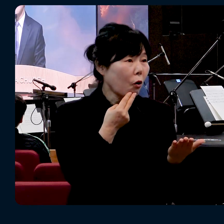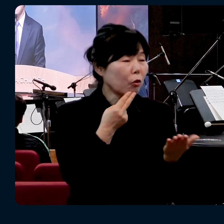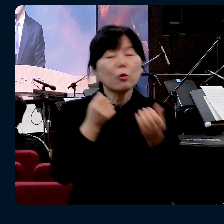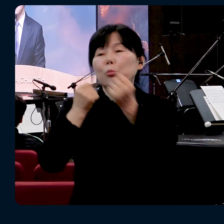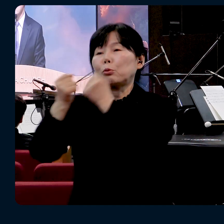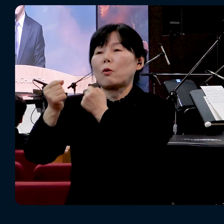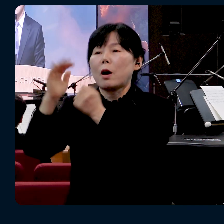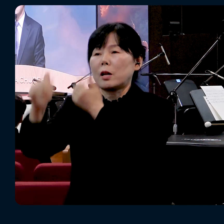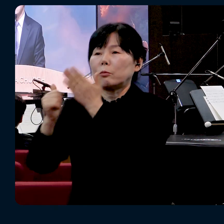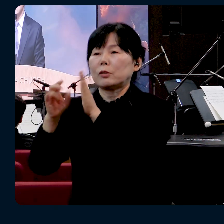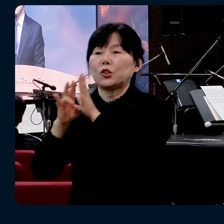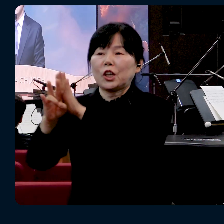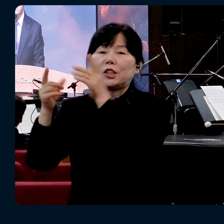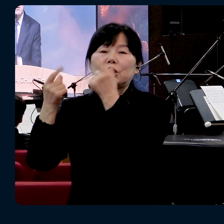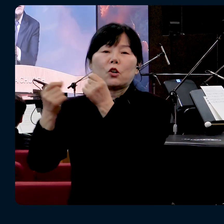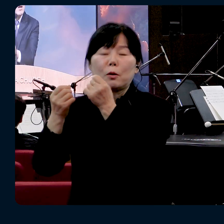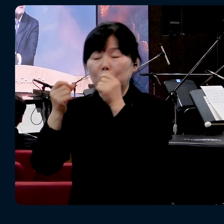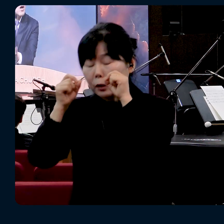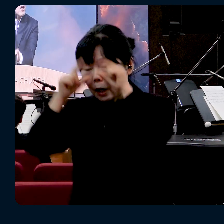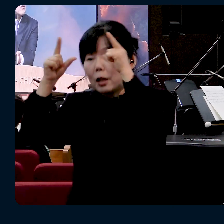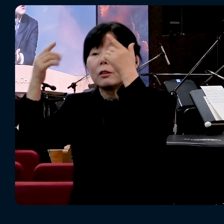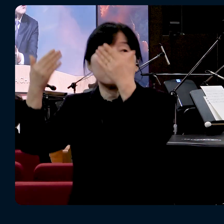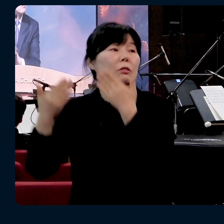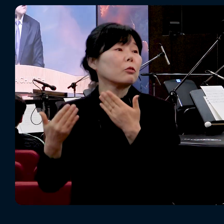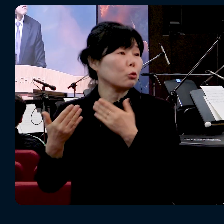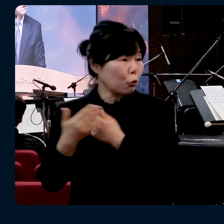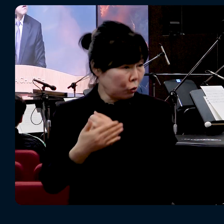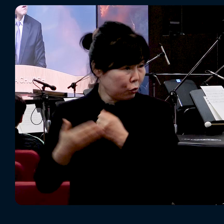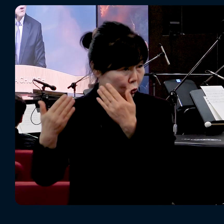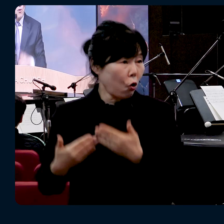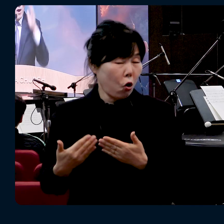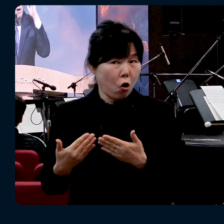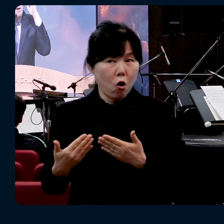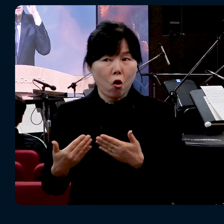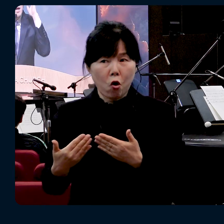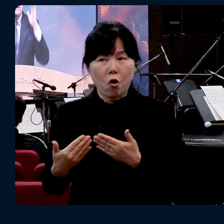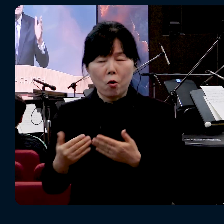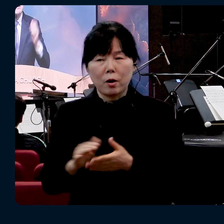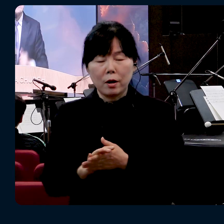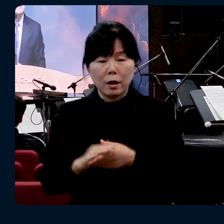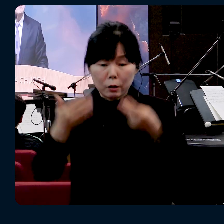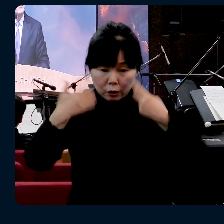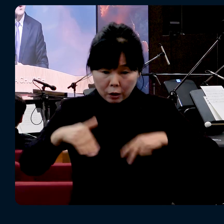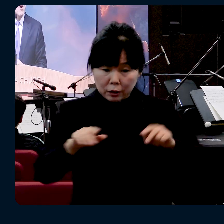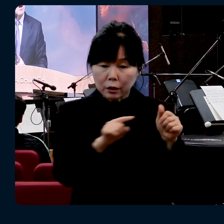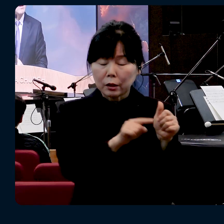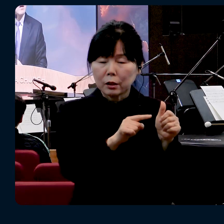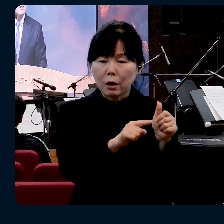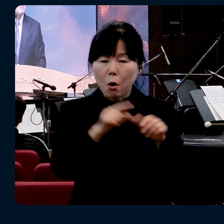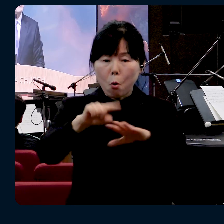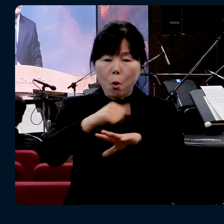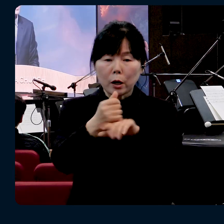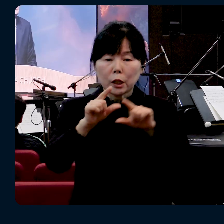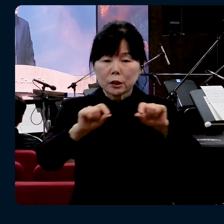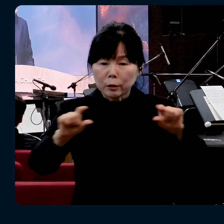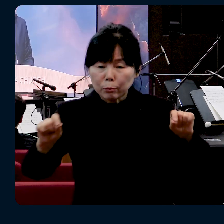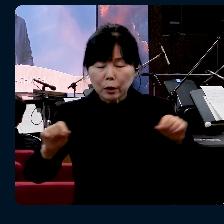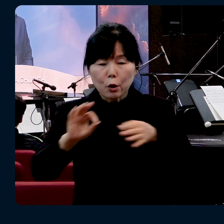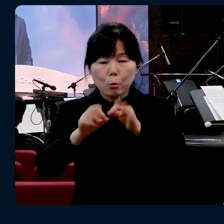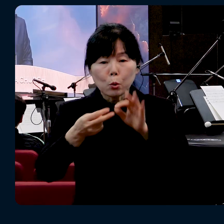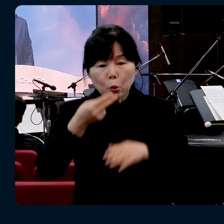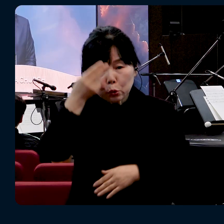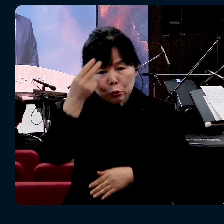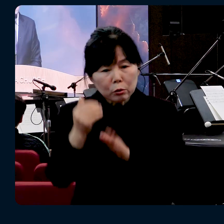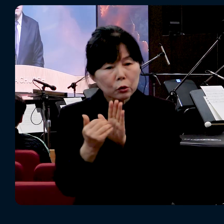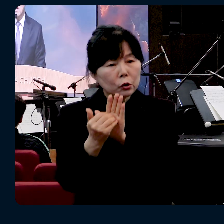것을 확인할 수가 있어요. 그런 은혜 중에 하나가 이거였습니다. 왜 다니엘은 왕의 진미와